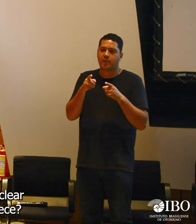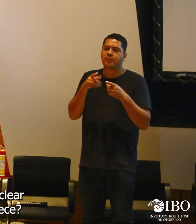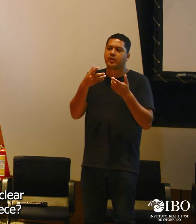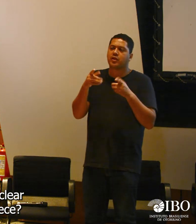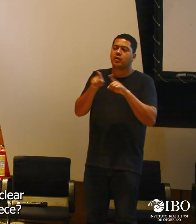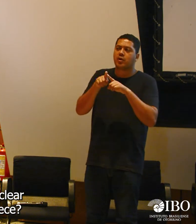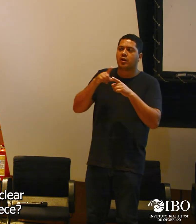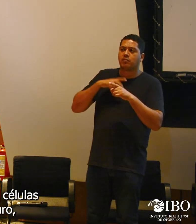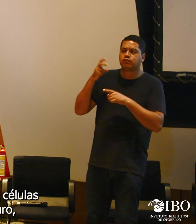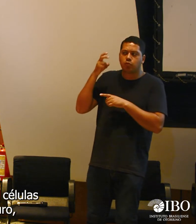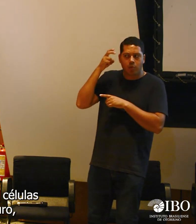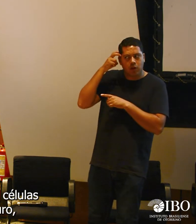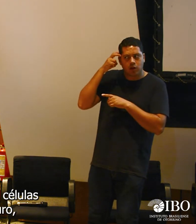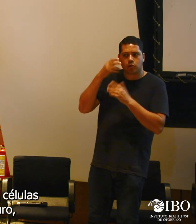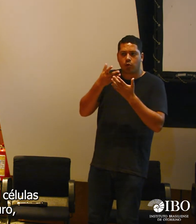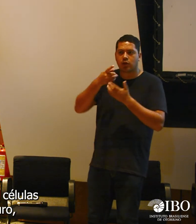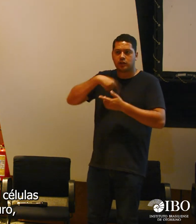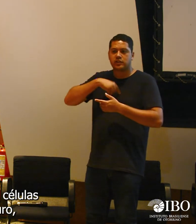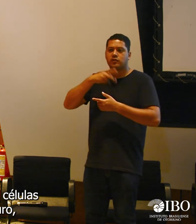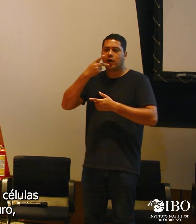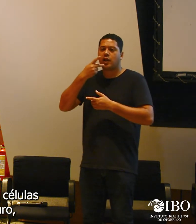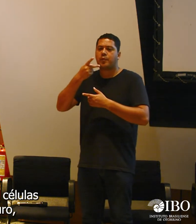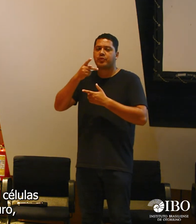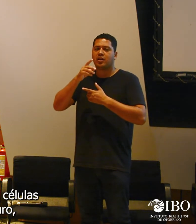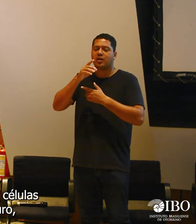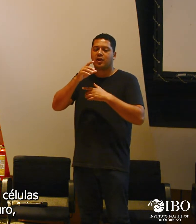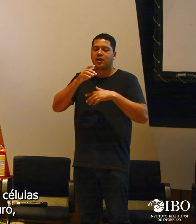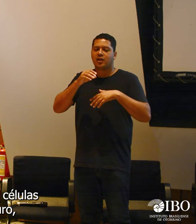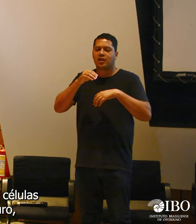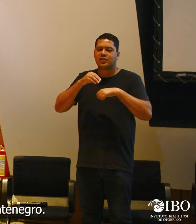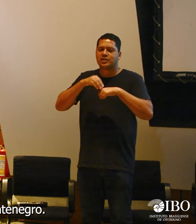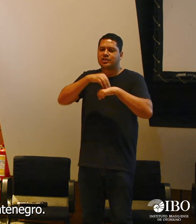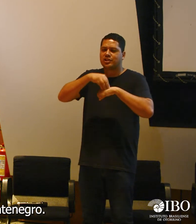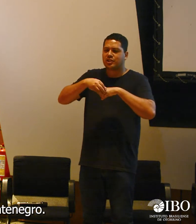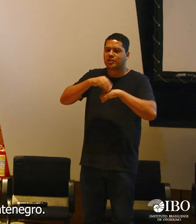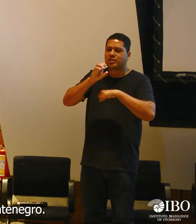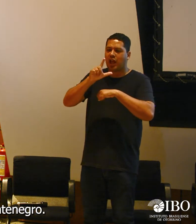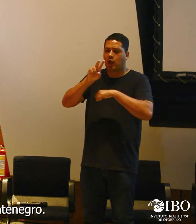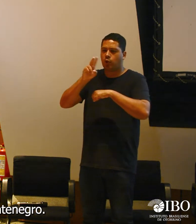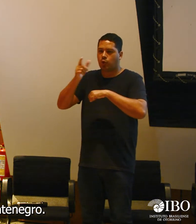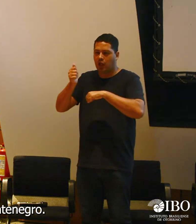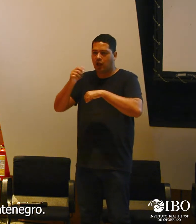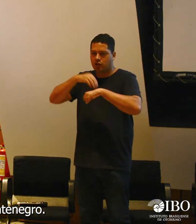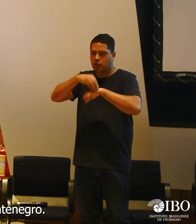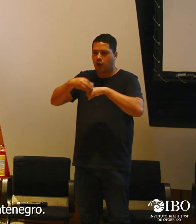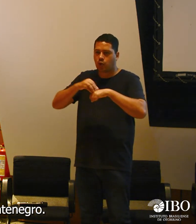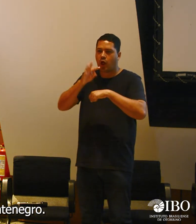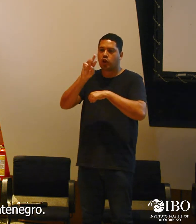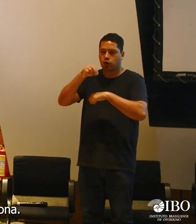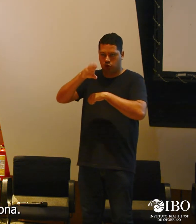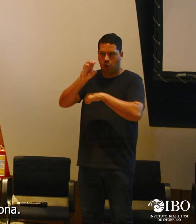que de fato acontece? Sempre quando a gente fala em células-tronco, é um futuro que, eu me lembro que esse colega,